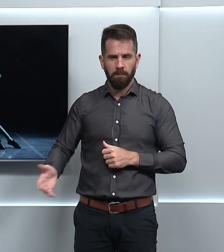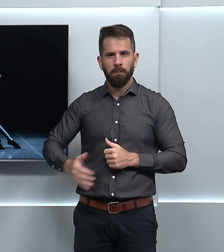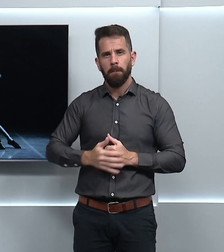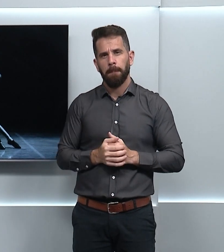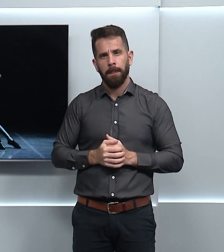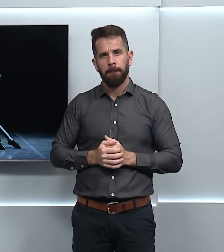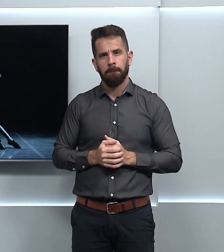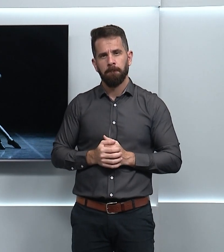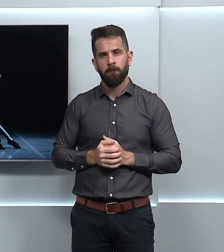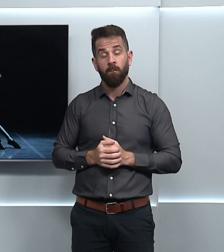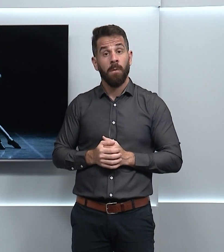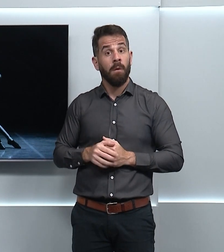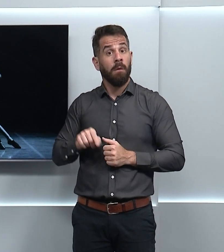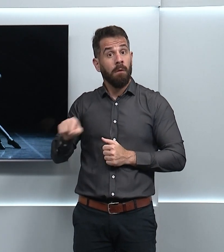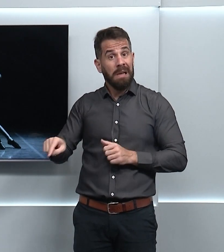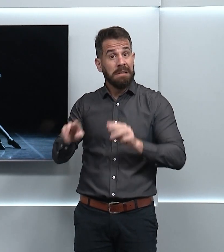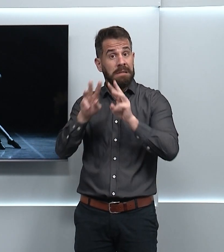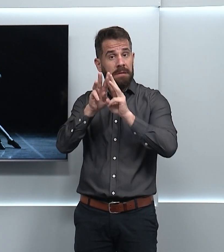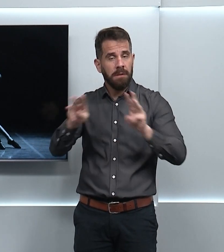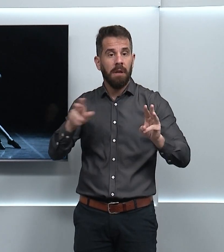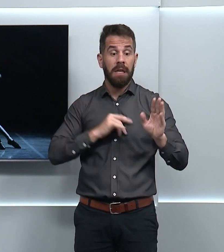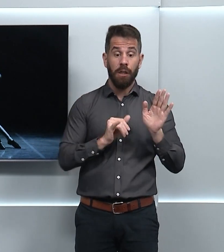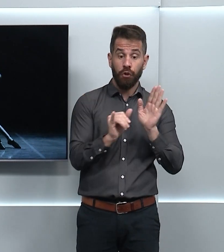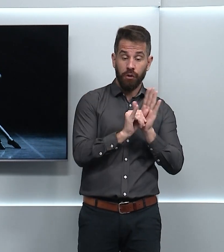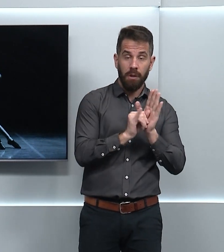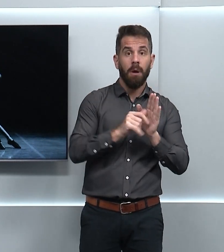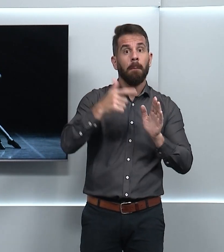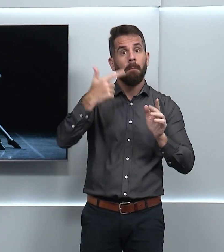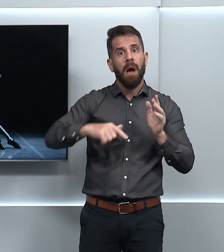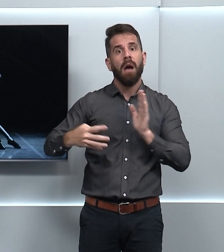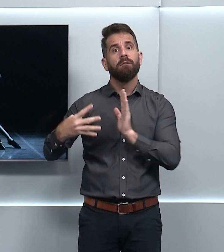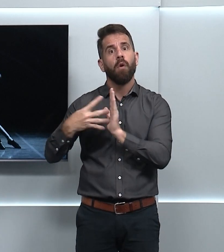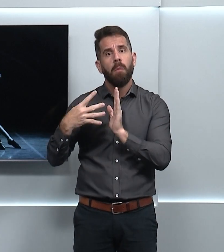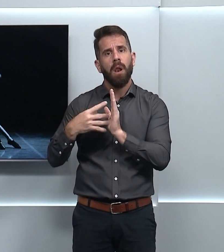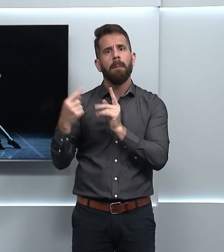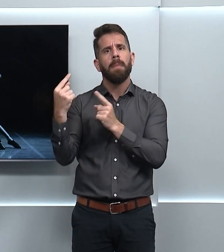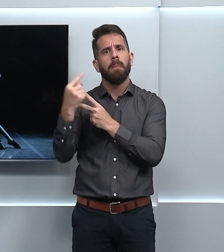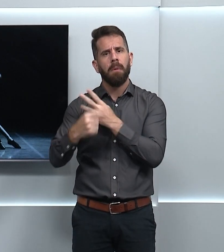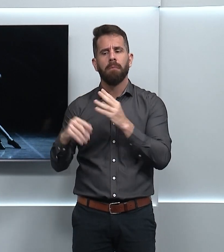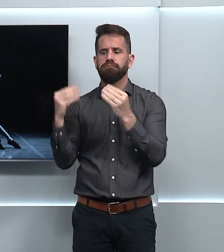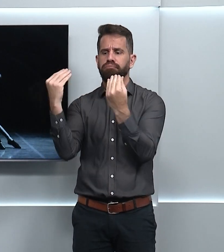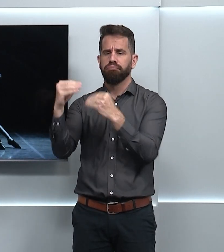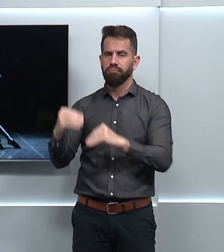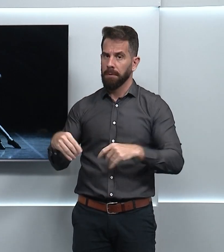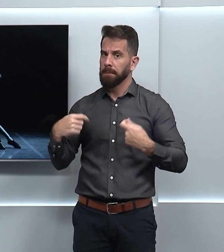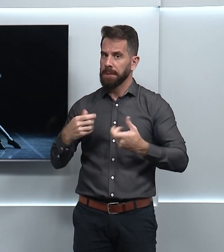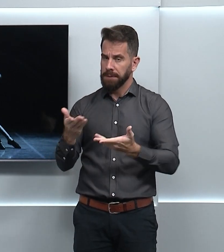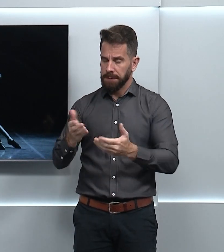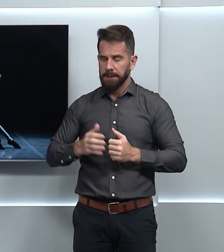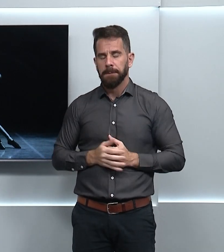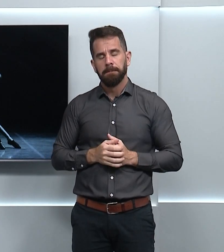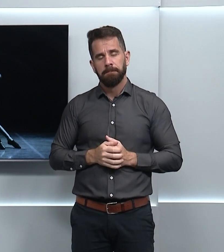goiania.gov.br/secult. Nesse endereço está o edital e todos os formulários que devem ser preenchidos.